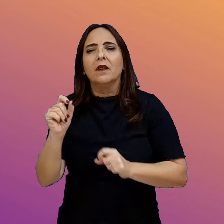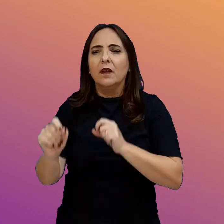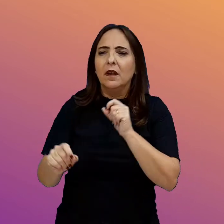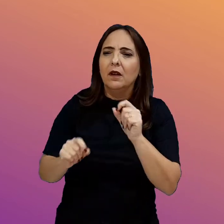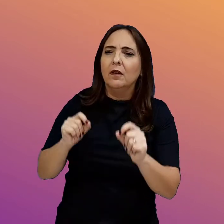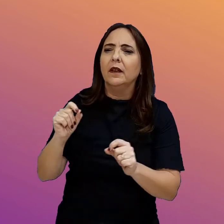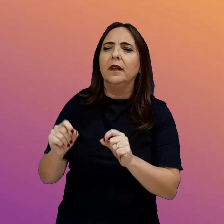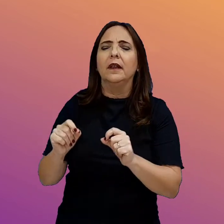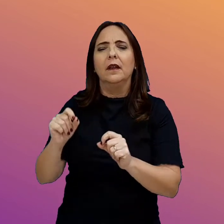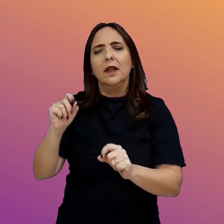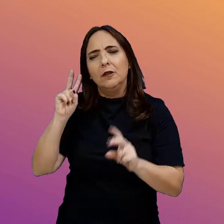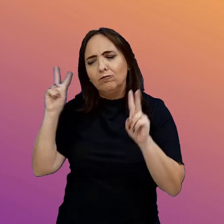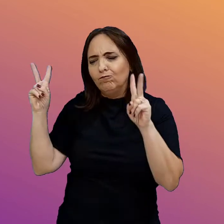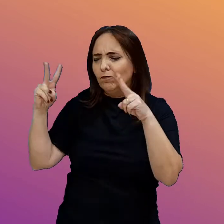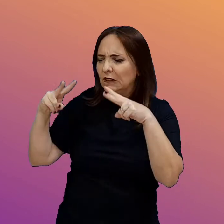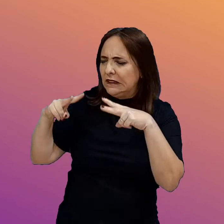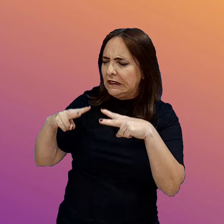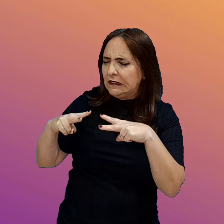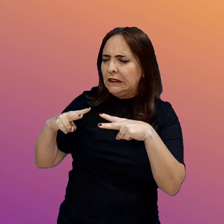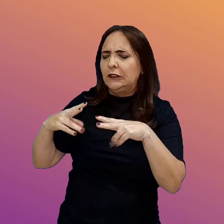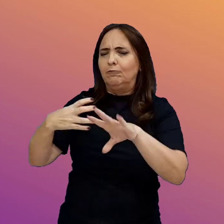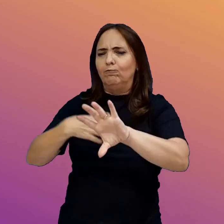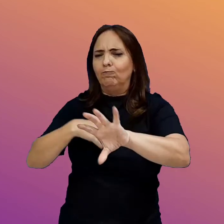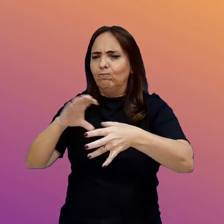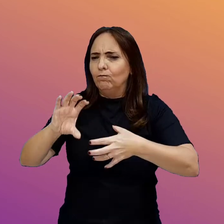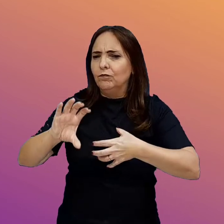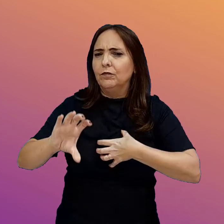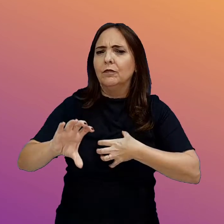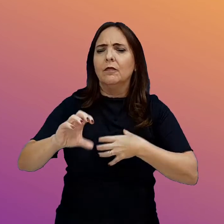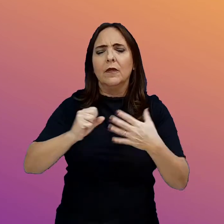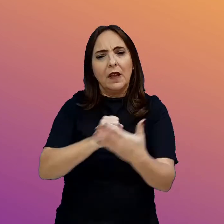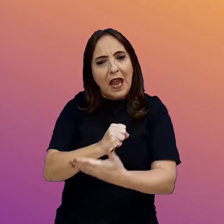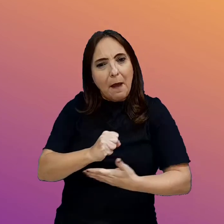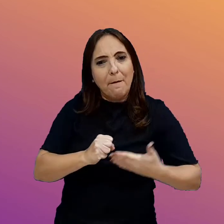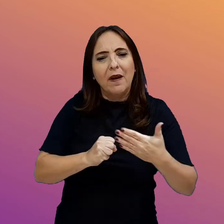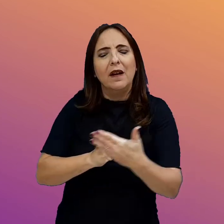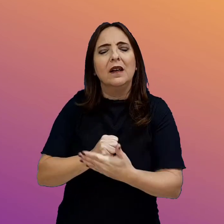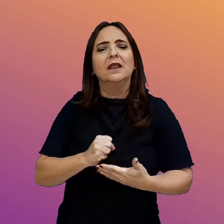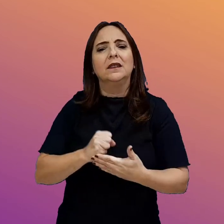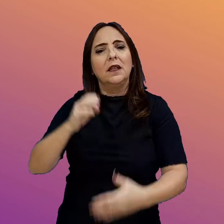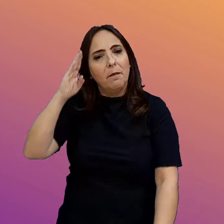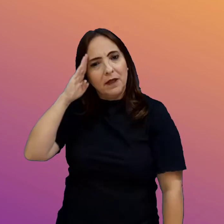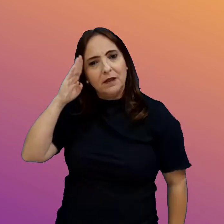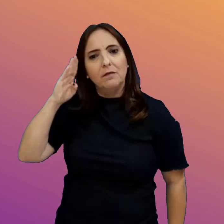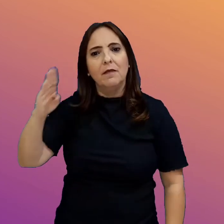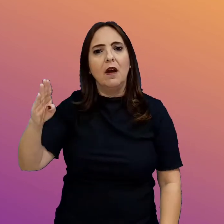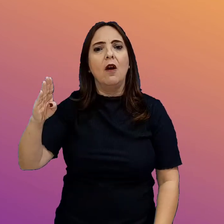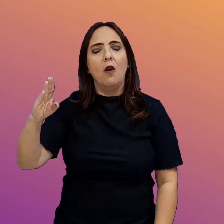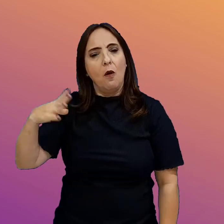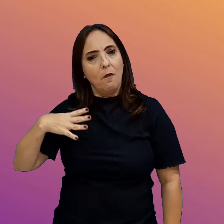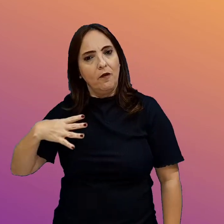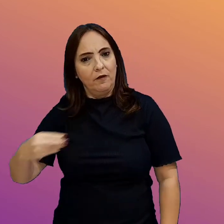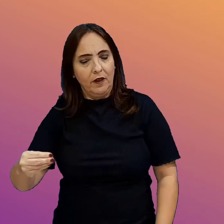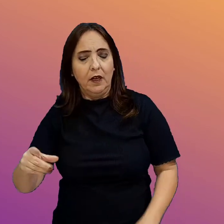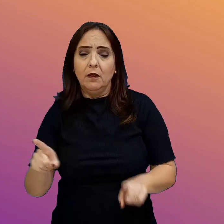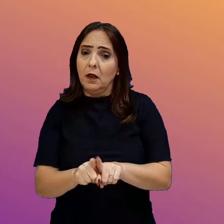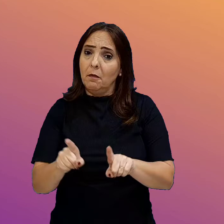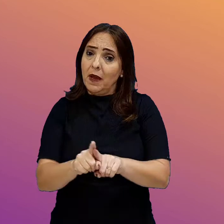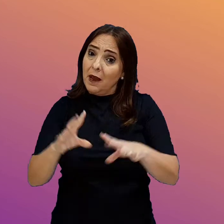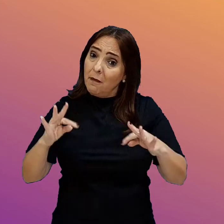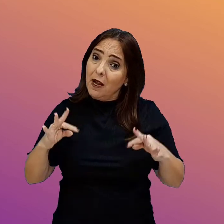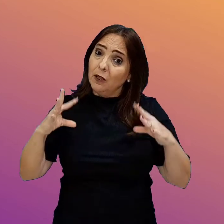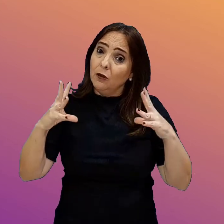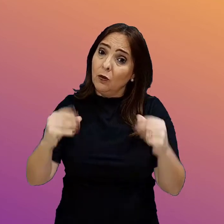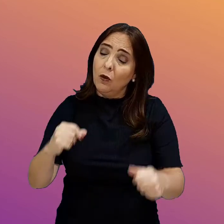a escuta, que é assim, base, é primordial para eles, né? Para todos nós como